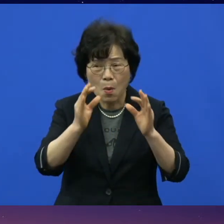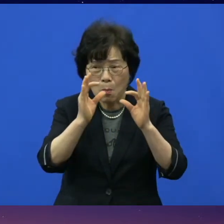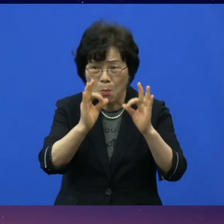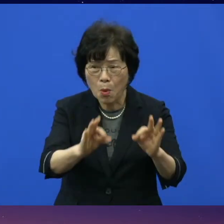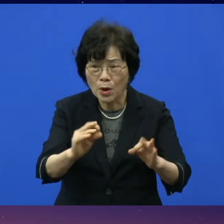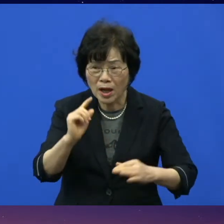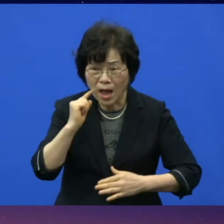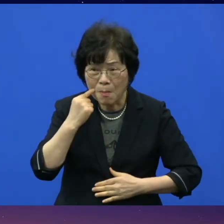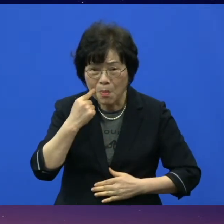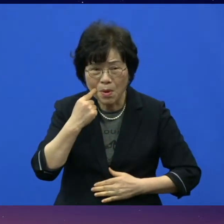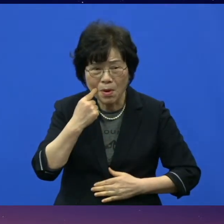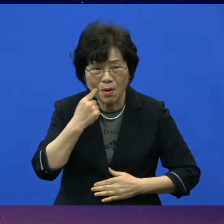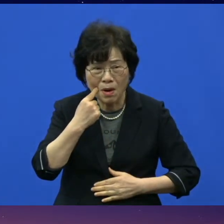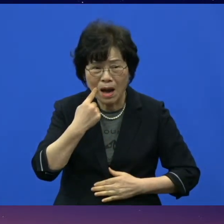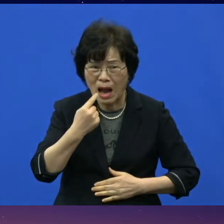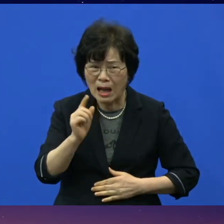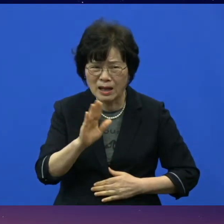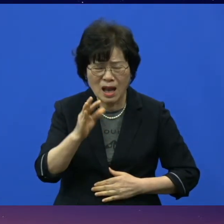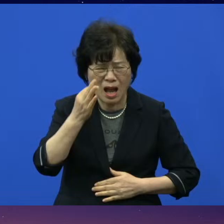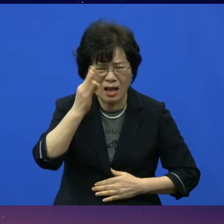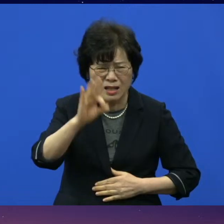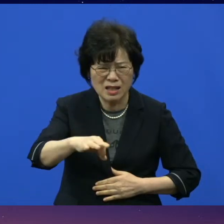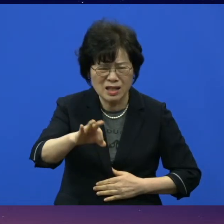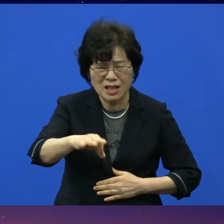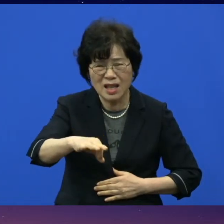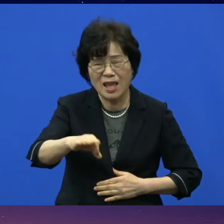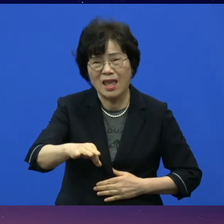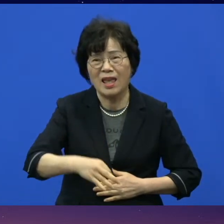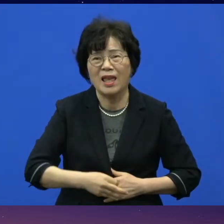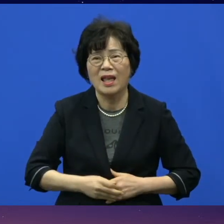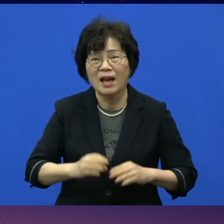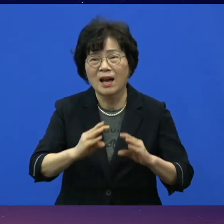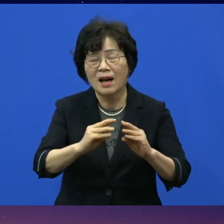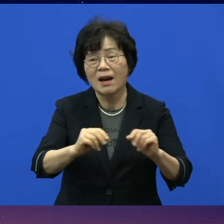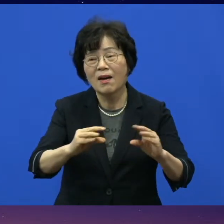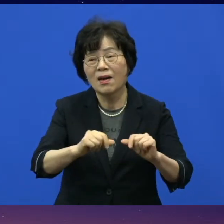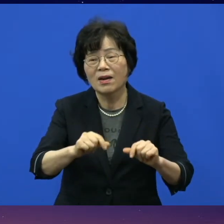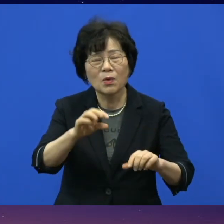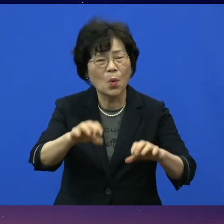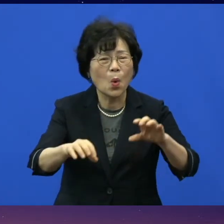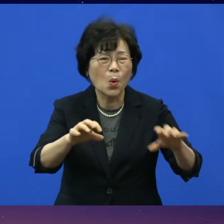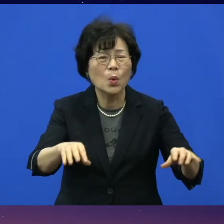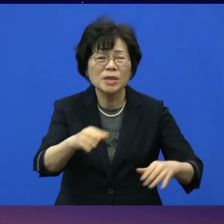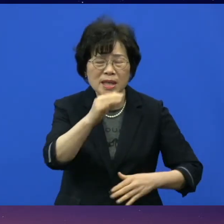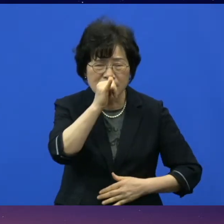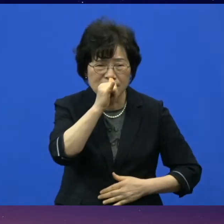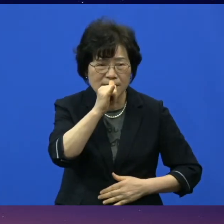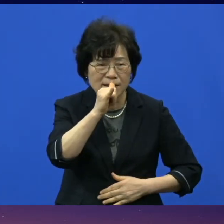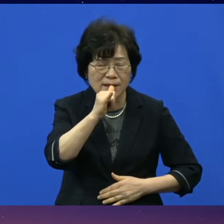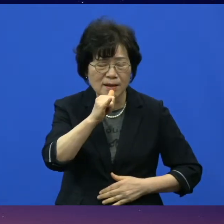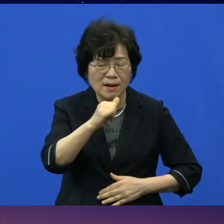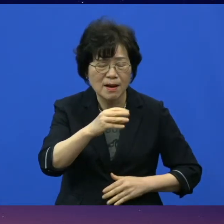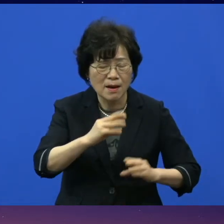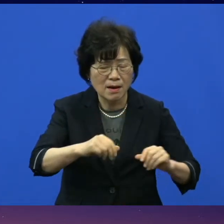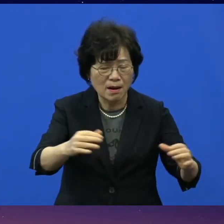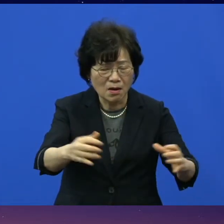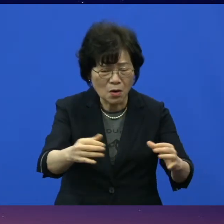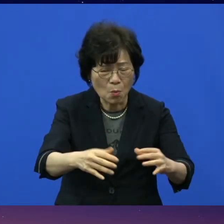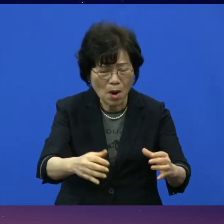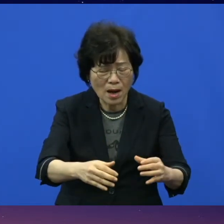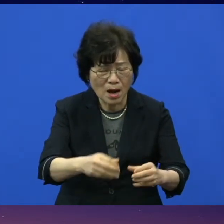없어요. 허드레용으로 쓰는 겁니다. 어디나 여러분 흙이 뭐예요? 흙이 어디나 있잖아요. 그럼 뭐 아무나 흙 끌고 모아가지고 만들면